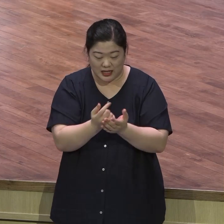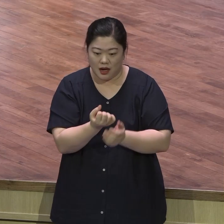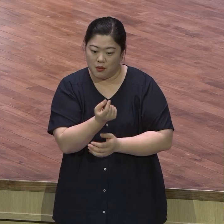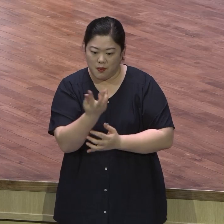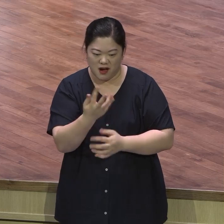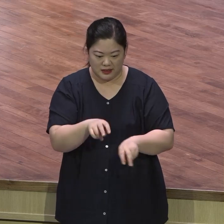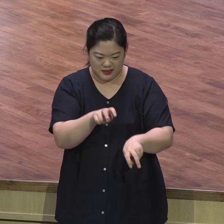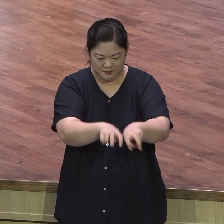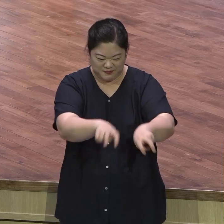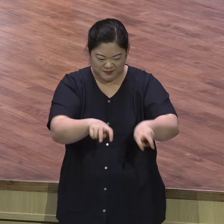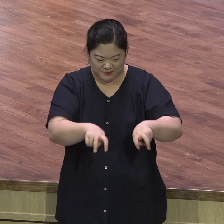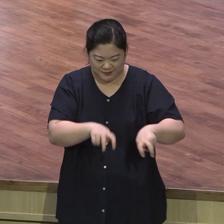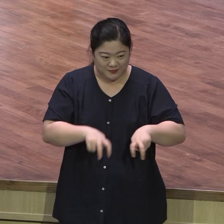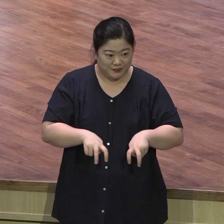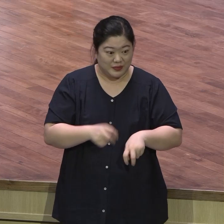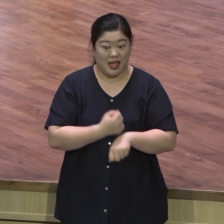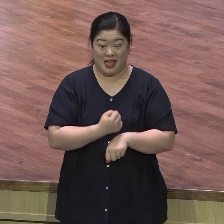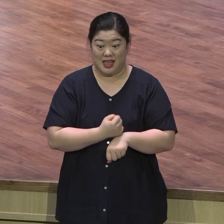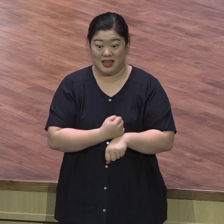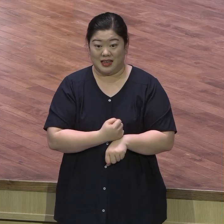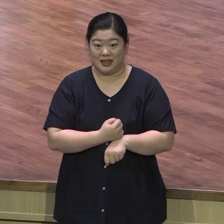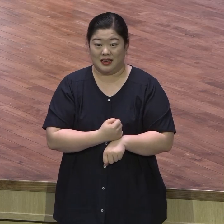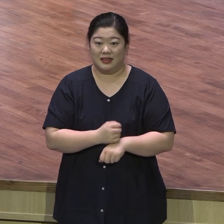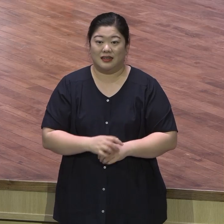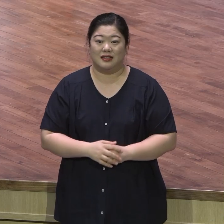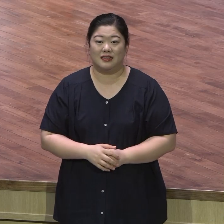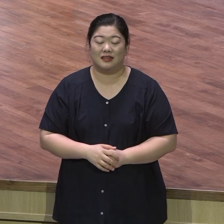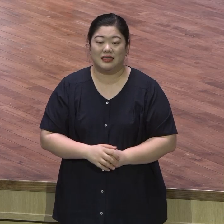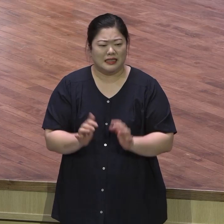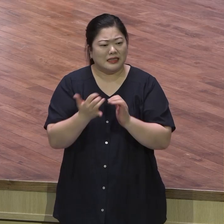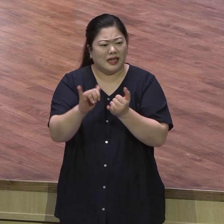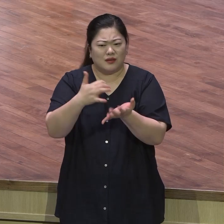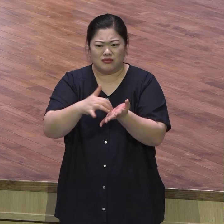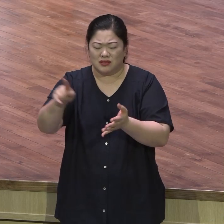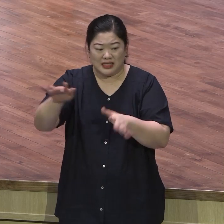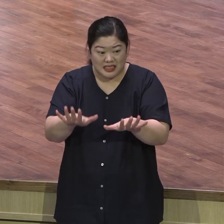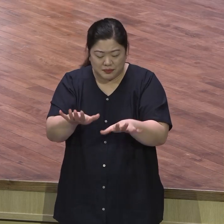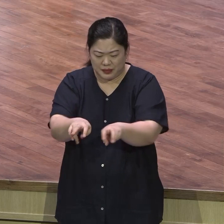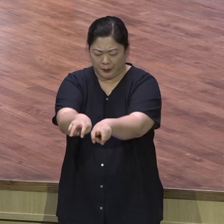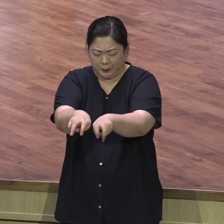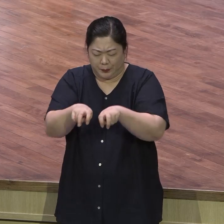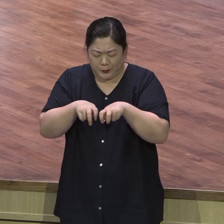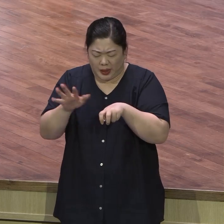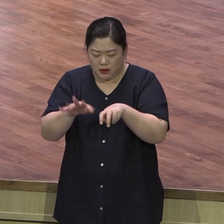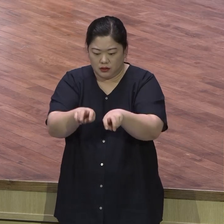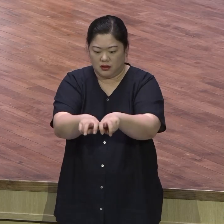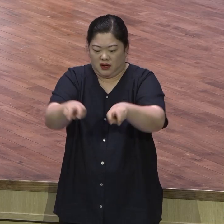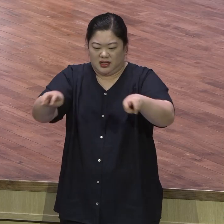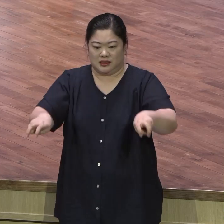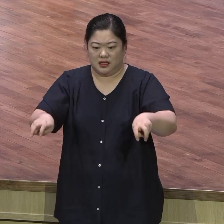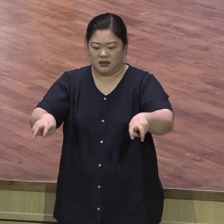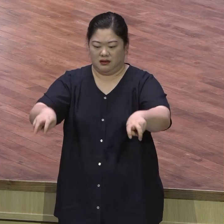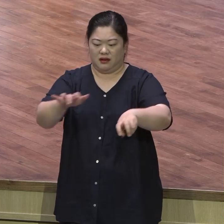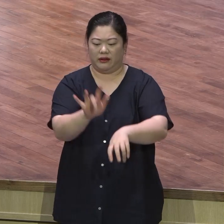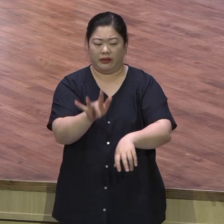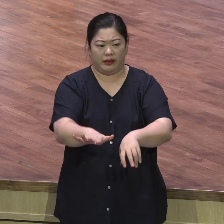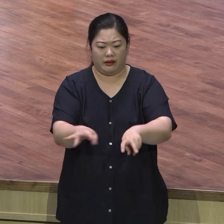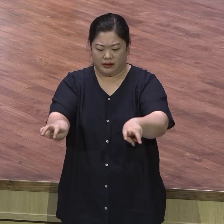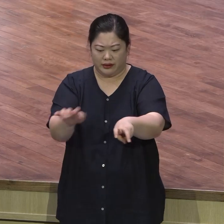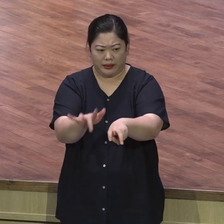앉으려고 많이 못 오게 하니까 못 오게 하니까 와서 예배 드리려고 현장 예배 드리려고 막 일찍 온대요.